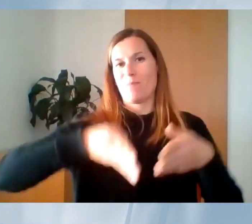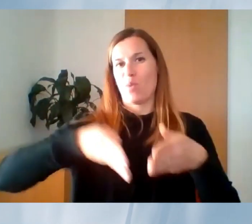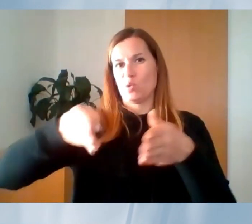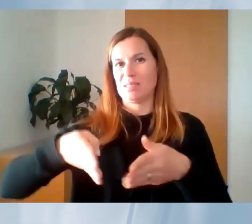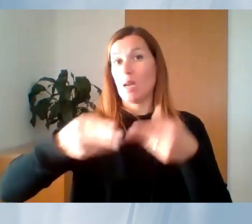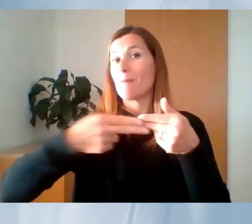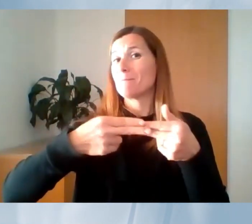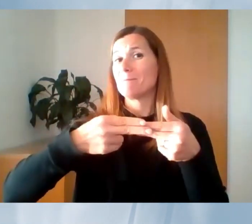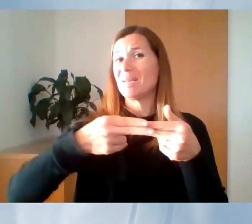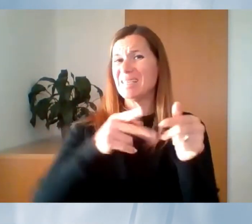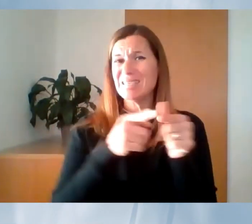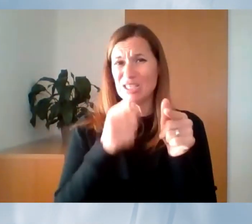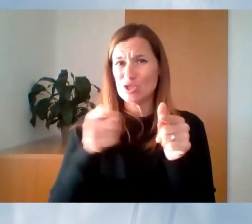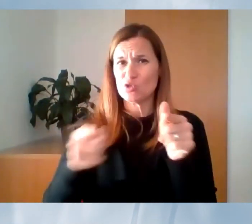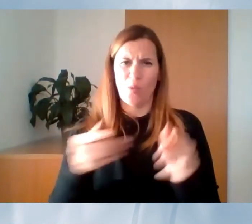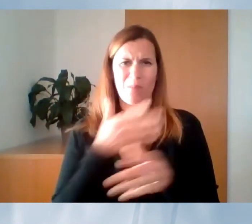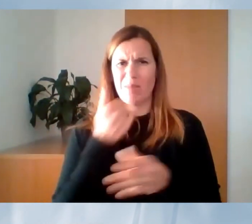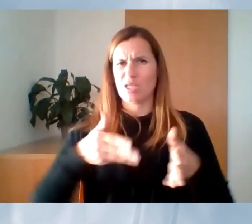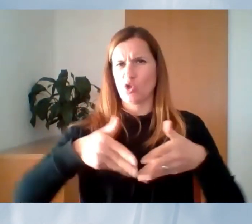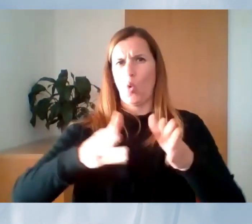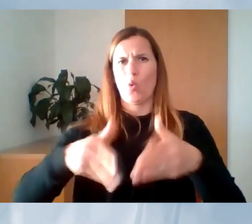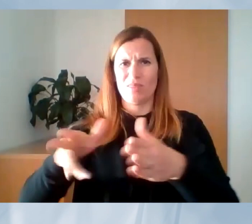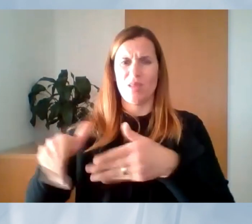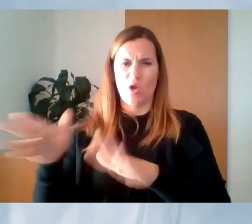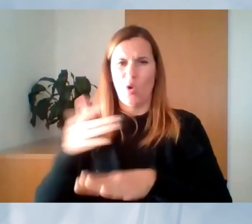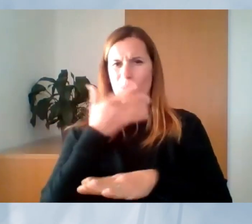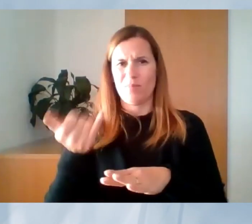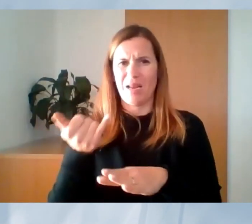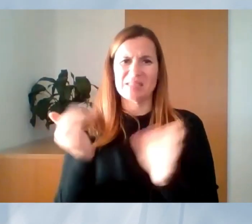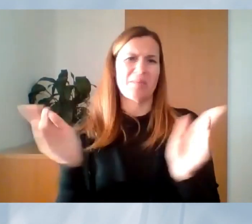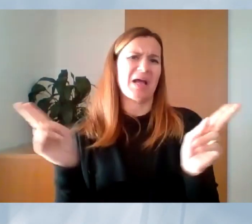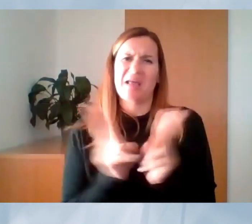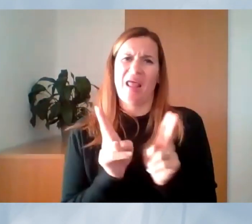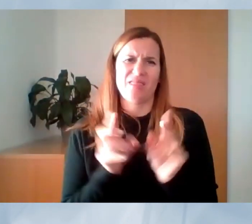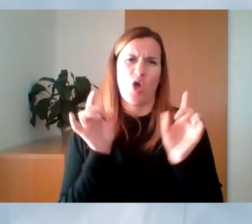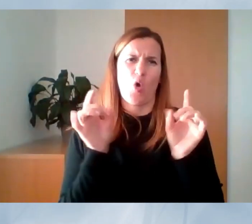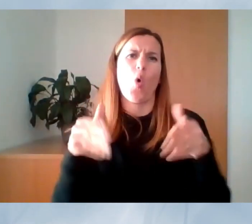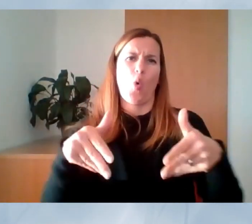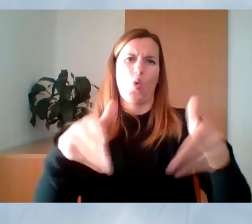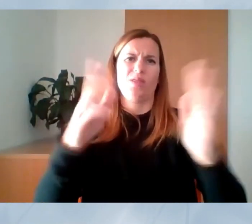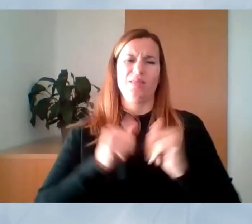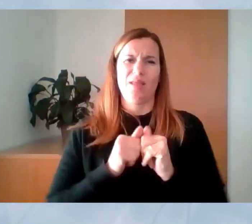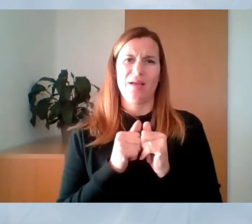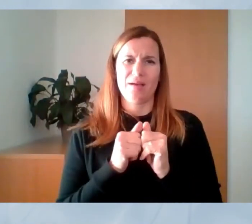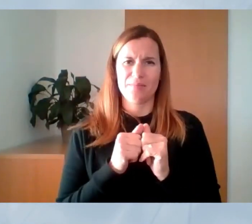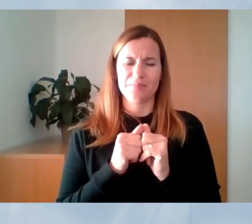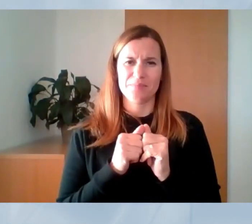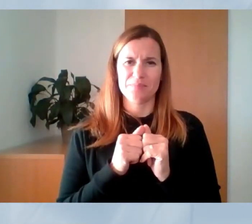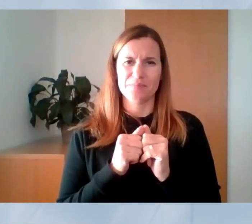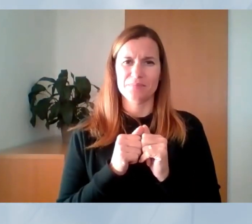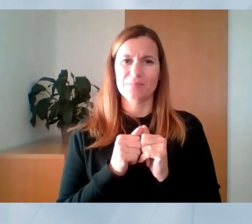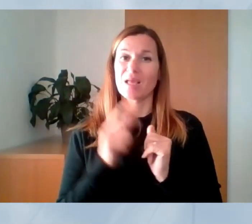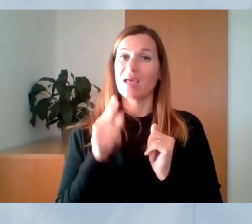enoposteljnih, blizu. Nobenih hodnikov ni, skoraj nobenih, če je čist kratek. Okrog tega